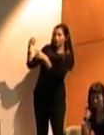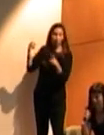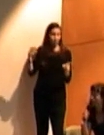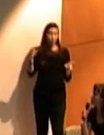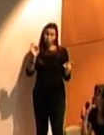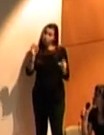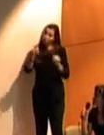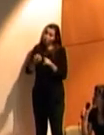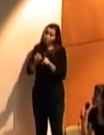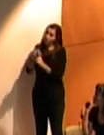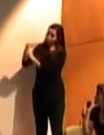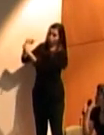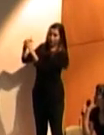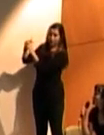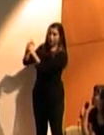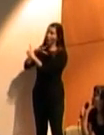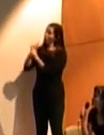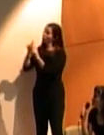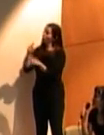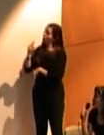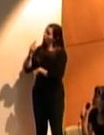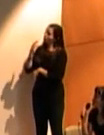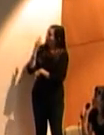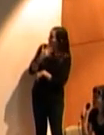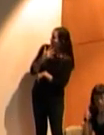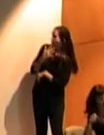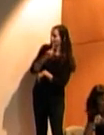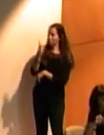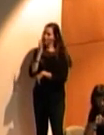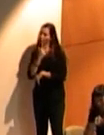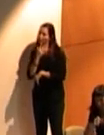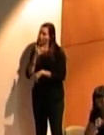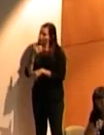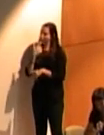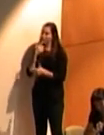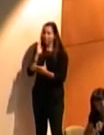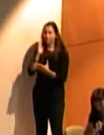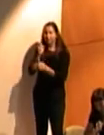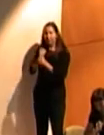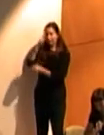positifs. Hein. L'idée, c'est de voir ce qui est agréable, moins agréable, et de travailler donc sur nos ressentis, comme on avait parlé.